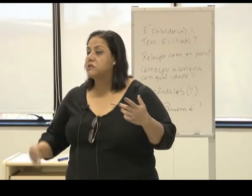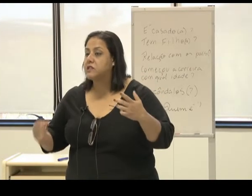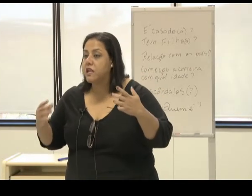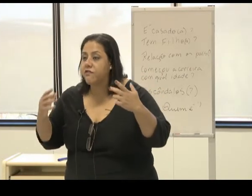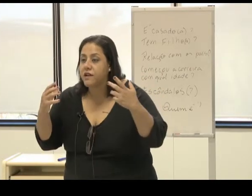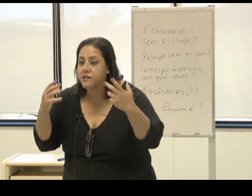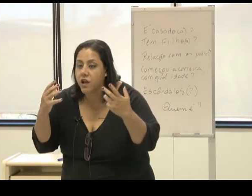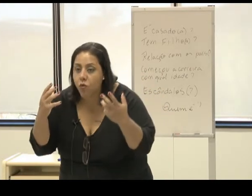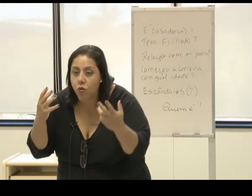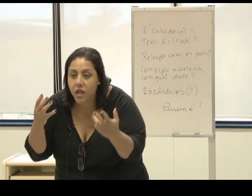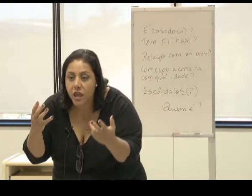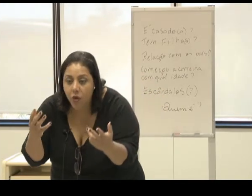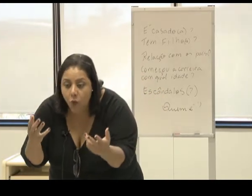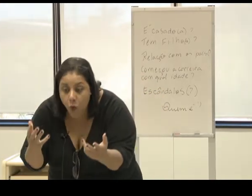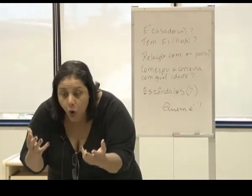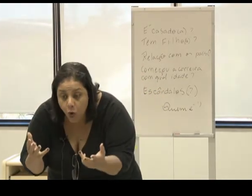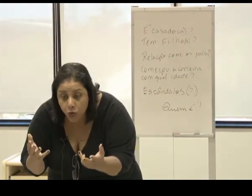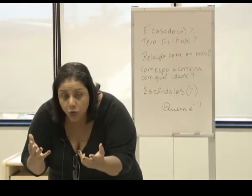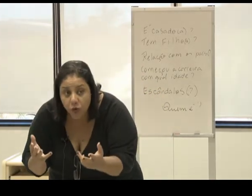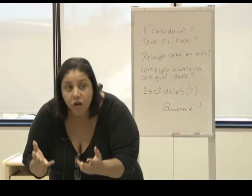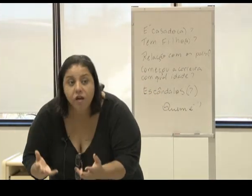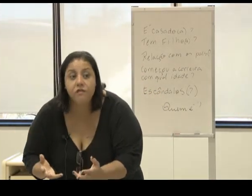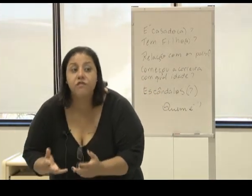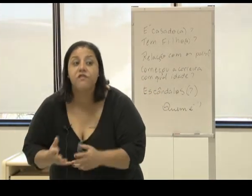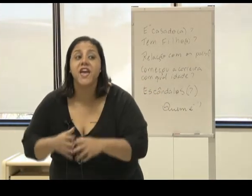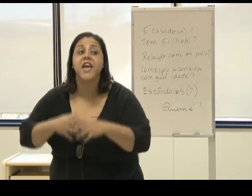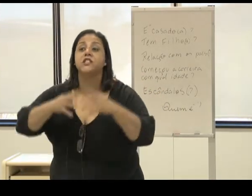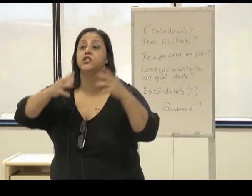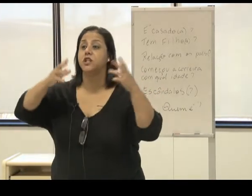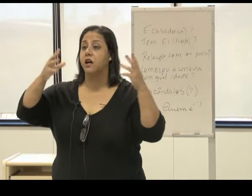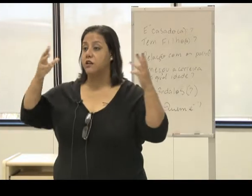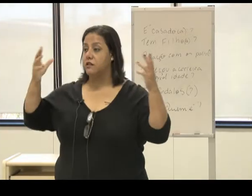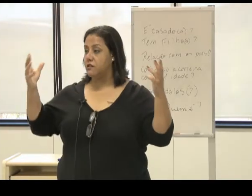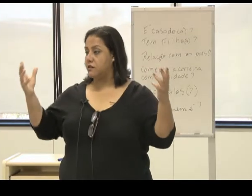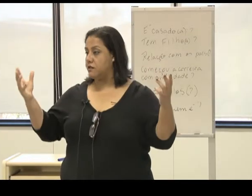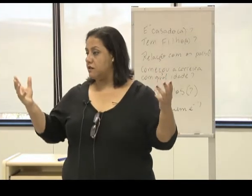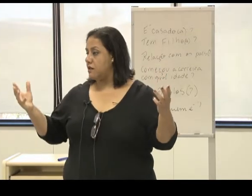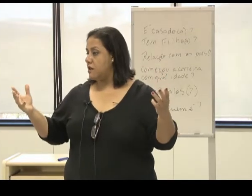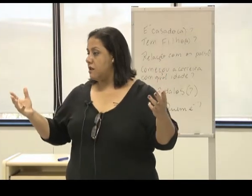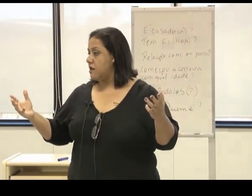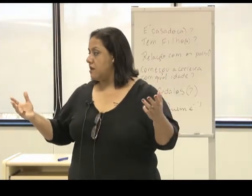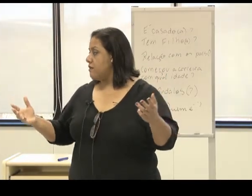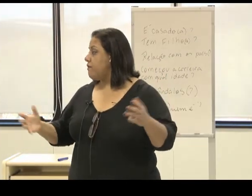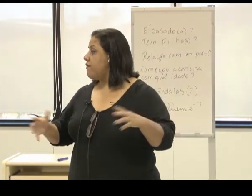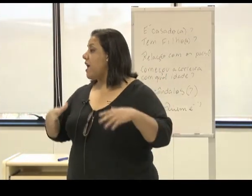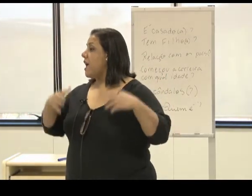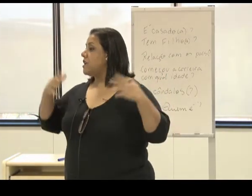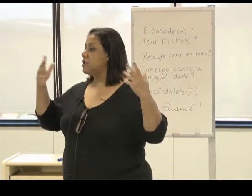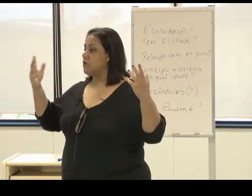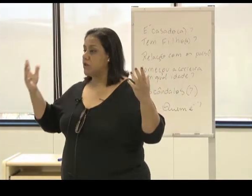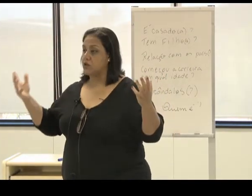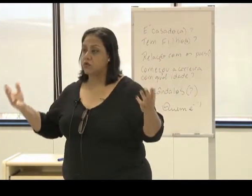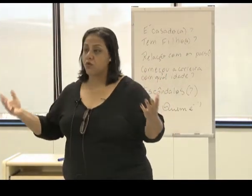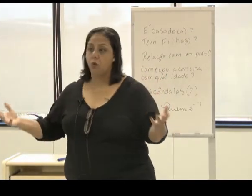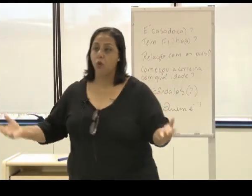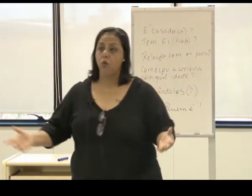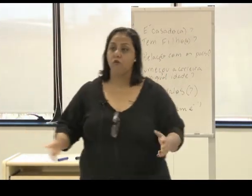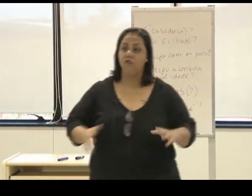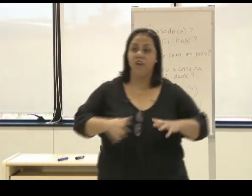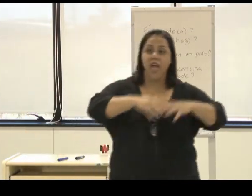que fazer com que o outro veja Veja o cachorro, veja